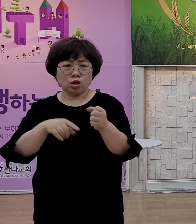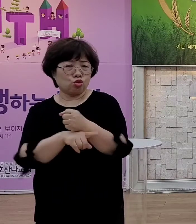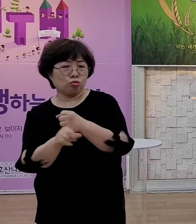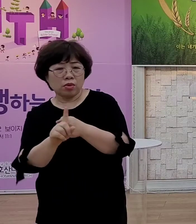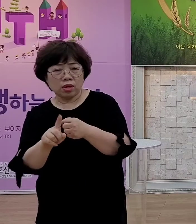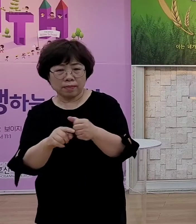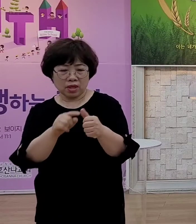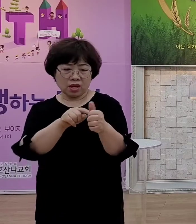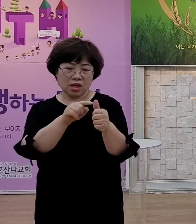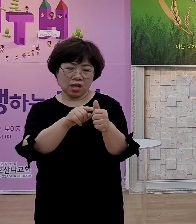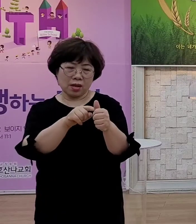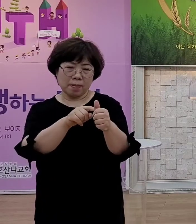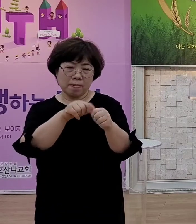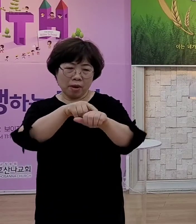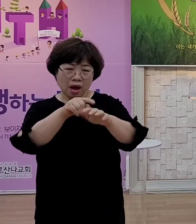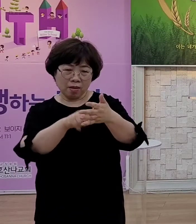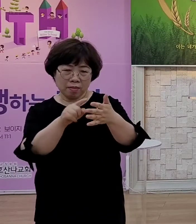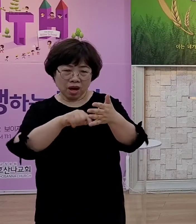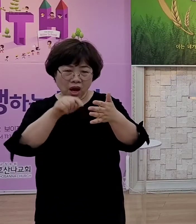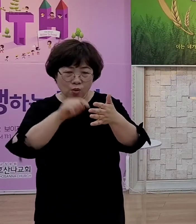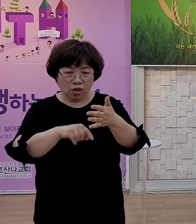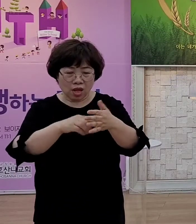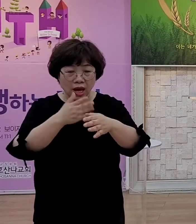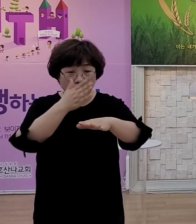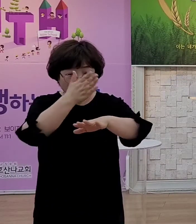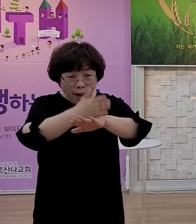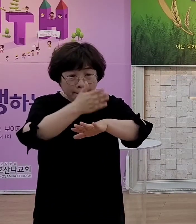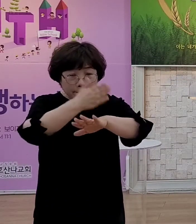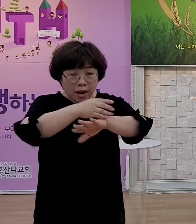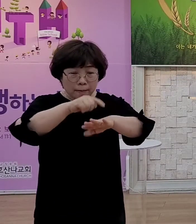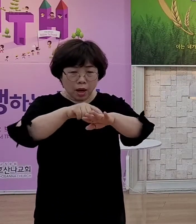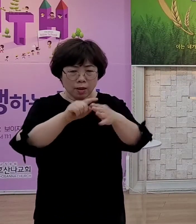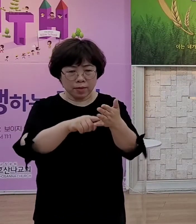가운데는 감사의 감정이 죽었다는 거예요. 증거예요.